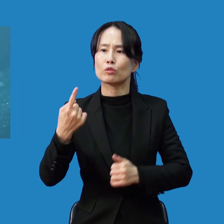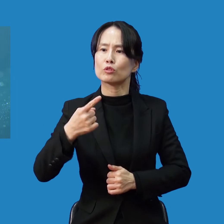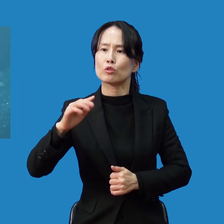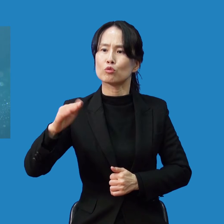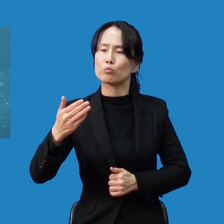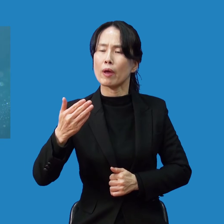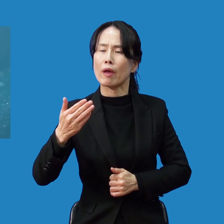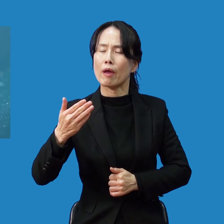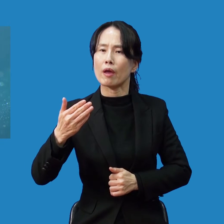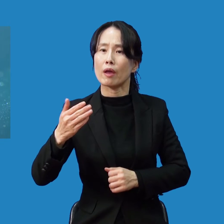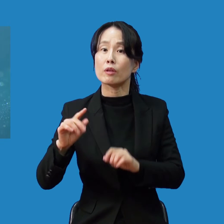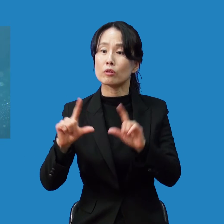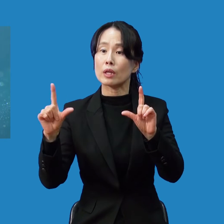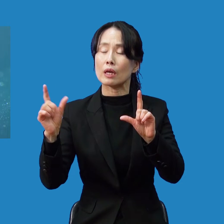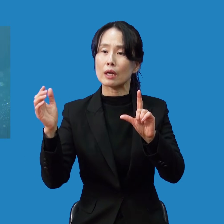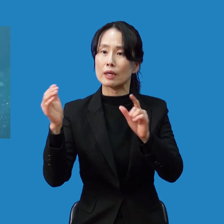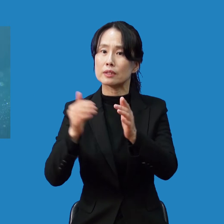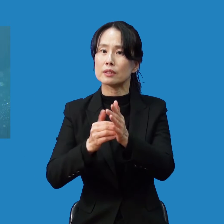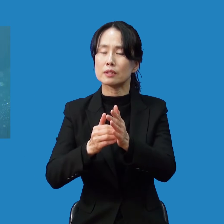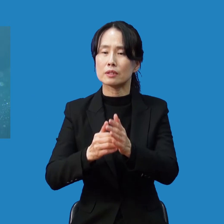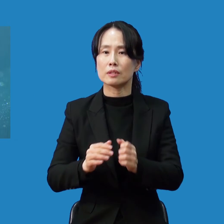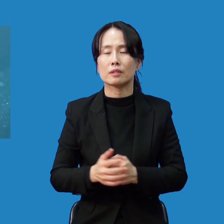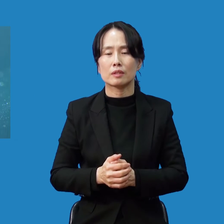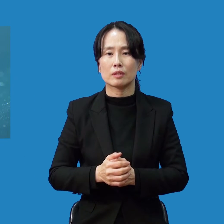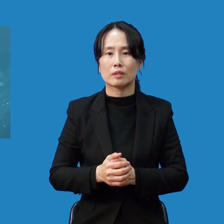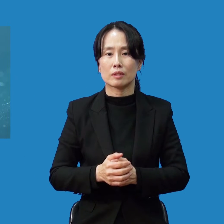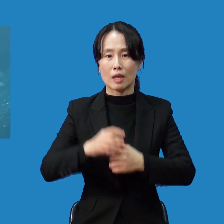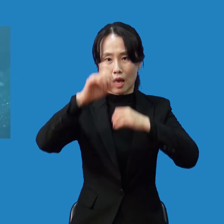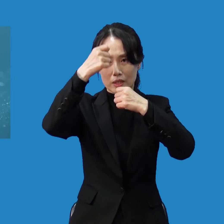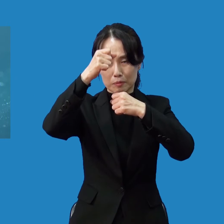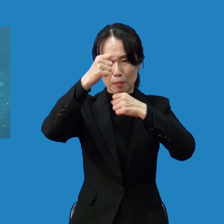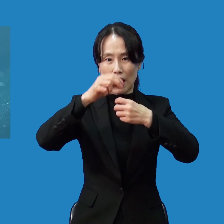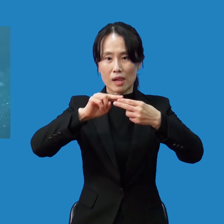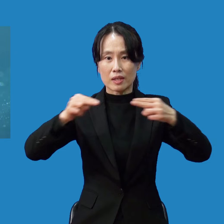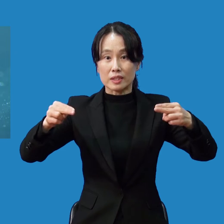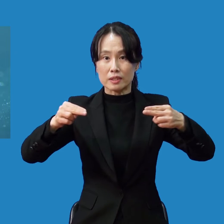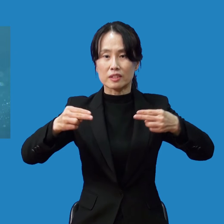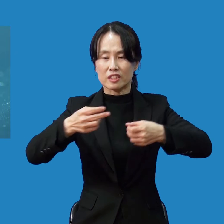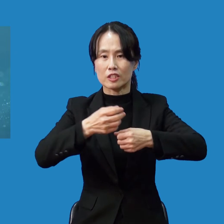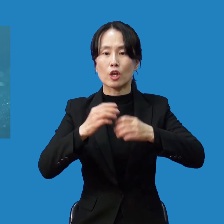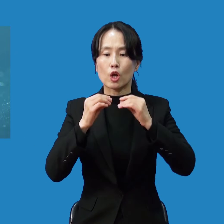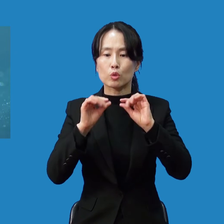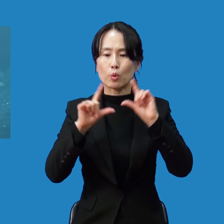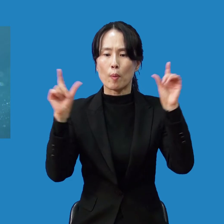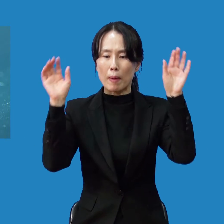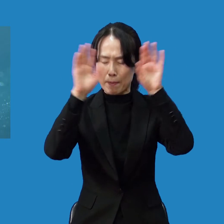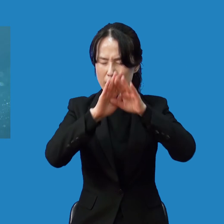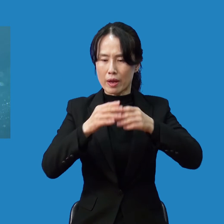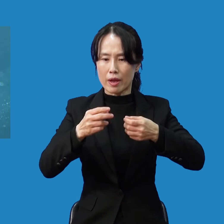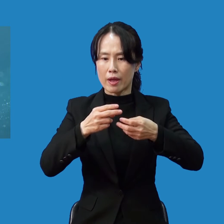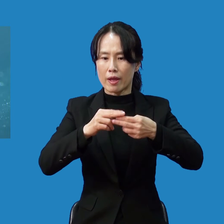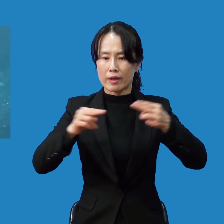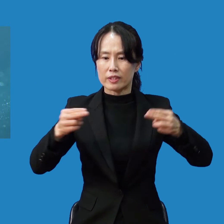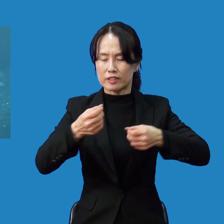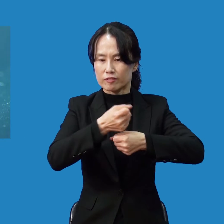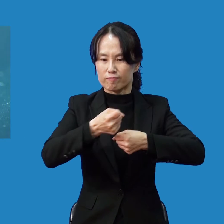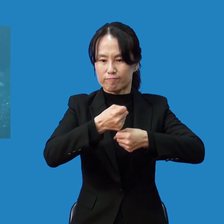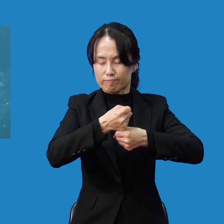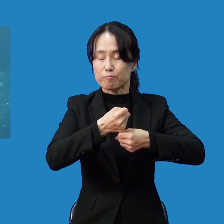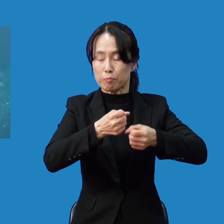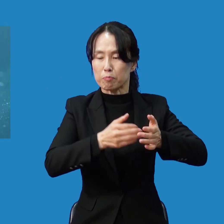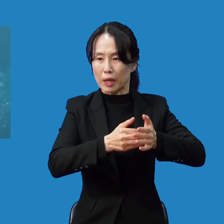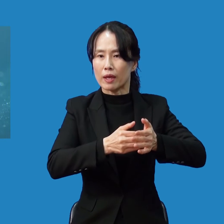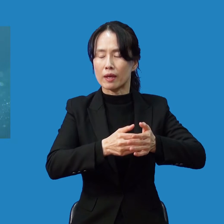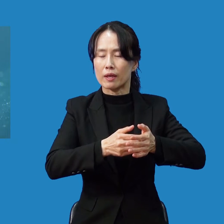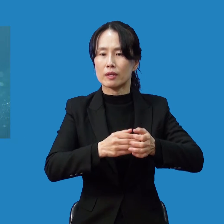1900년대 초까지는 이 부츠의 끈을 토요일 밤에 다 메어 놓았습니다. 주일날 끈을 매는 건 일을 하는